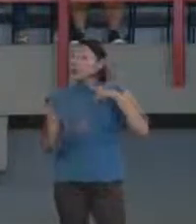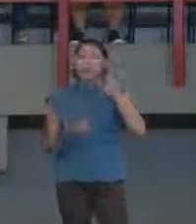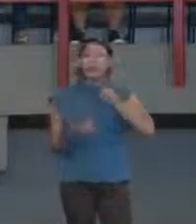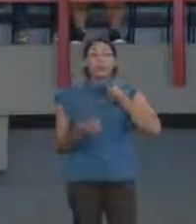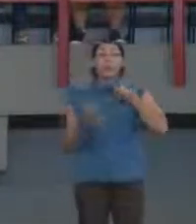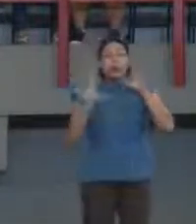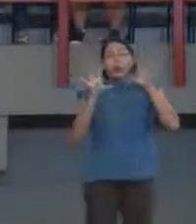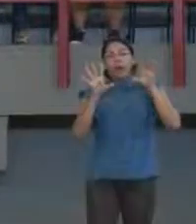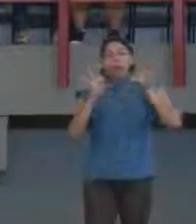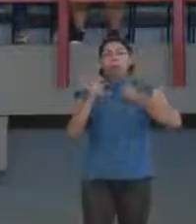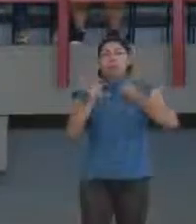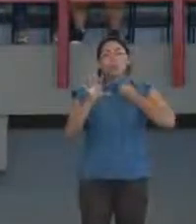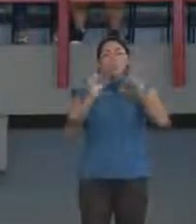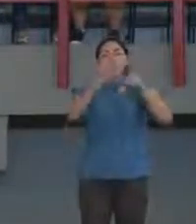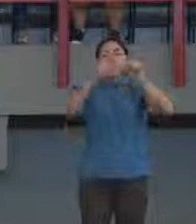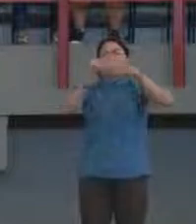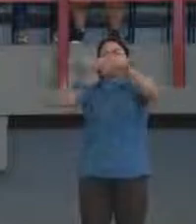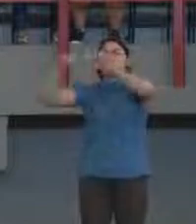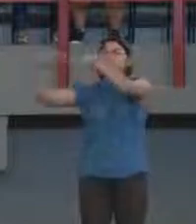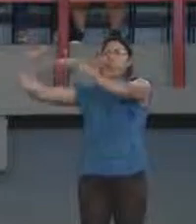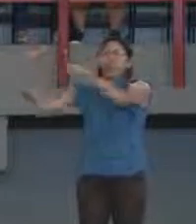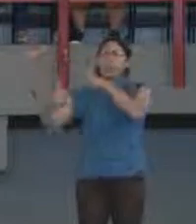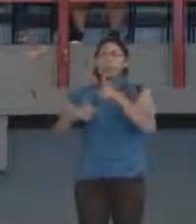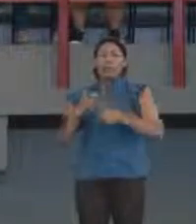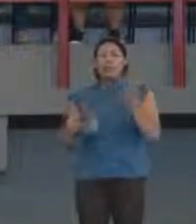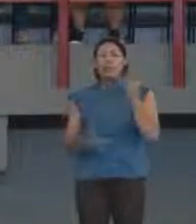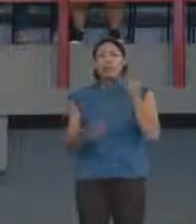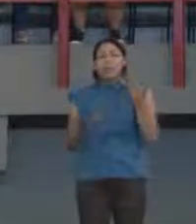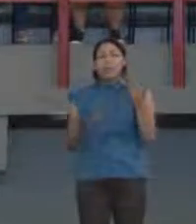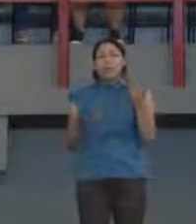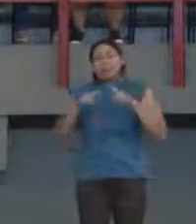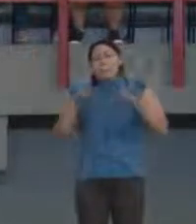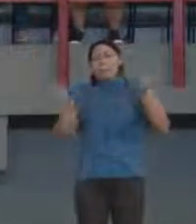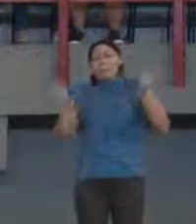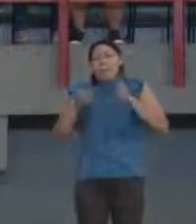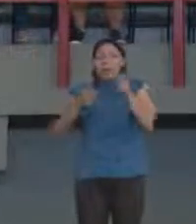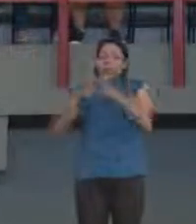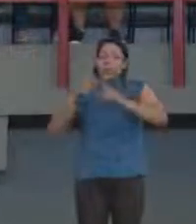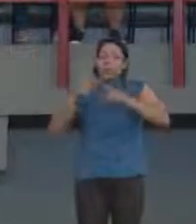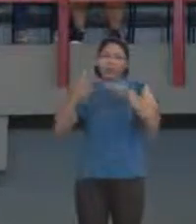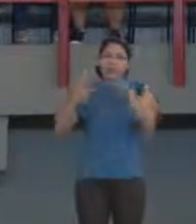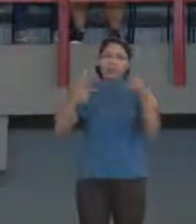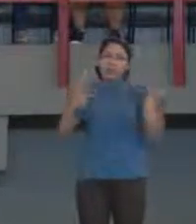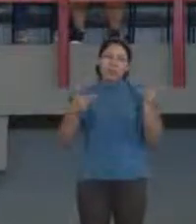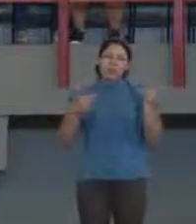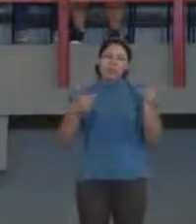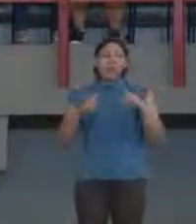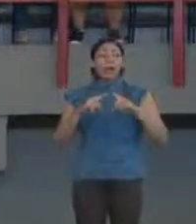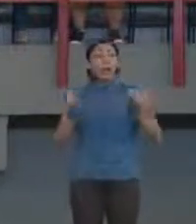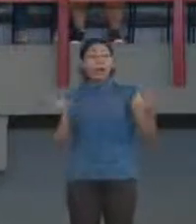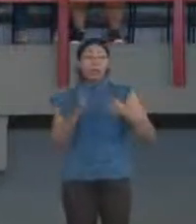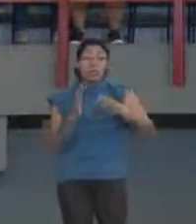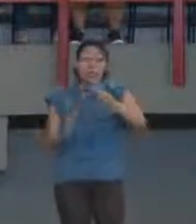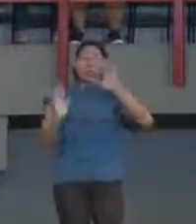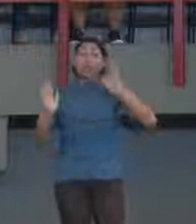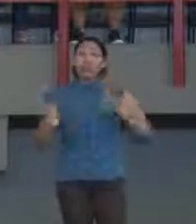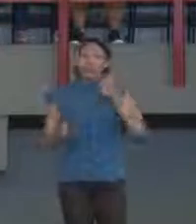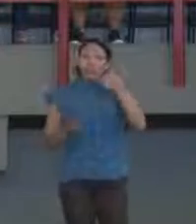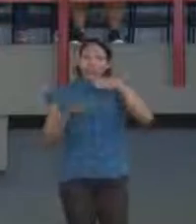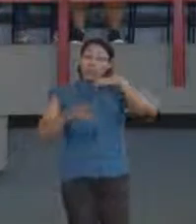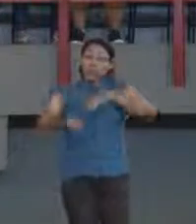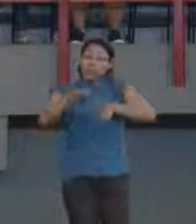iam todos ser alterados. E aí eu podia dividir por 300 sem problema nenhum. Mas nesse caso, como eu considerei que eram 100